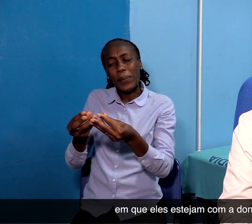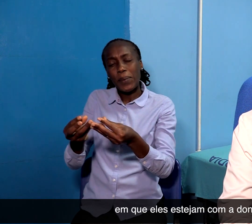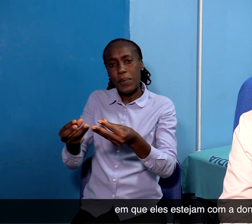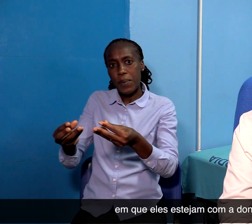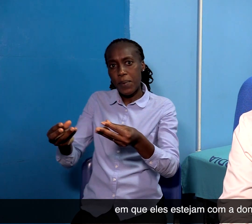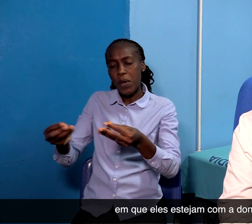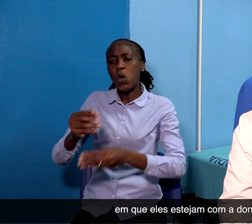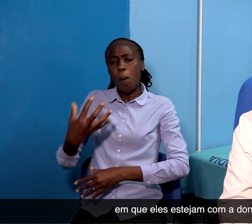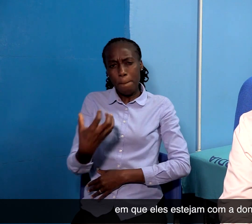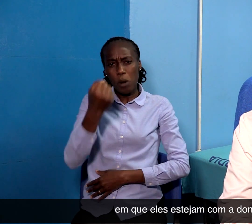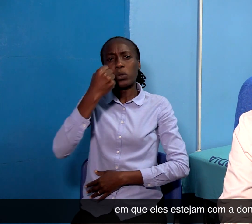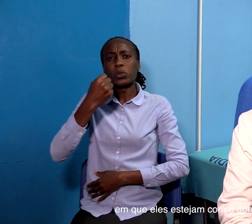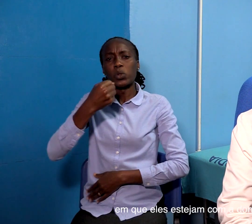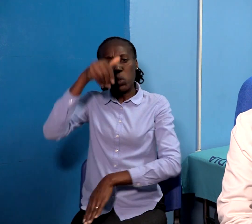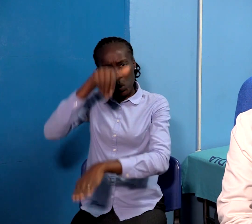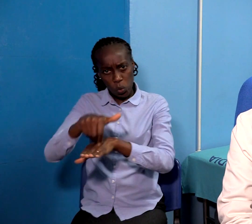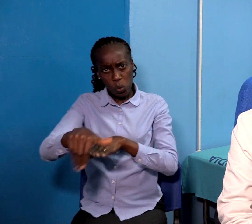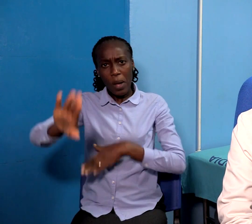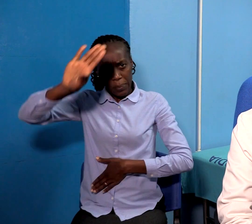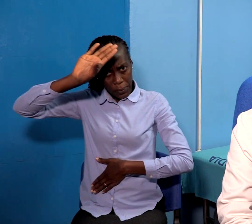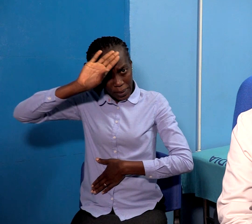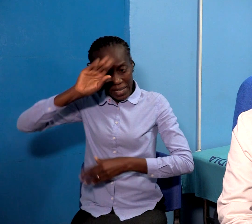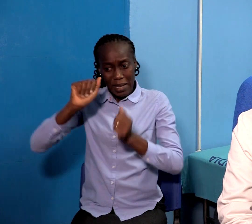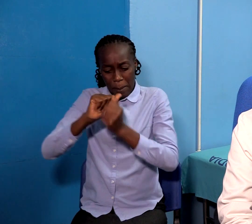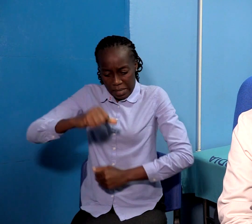com a doença controlada.